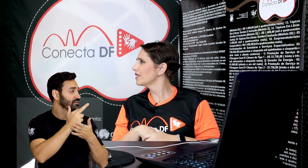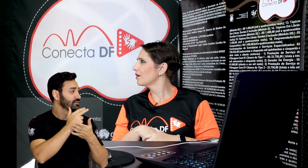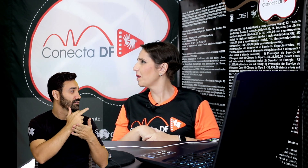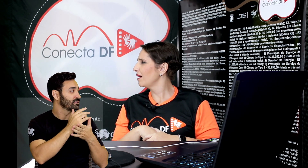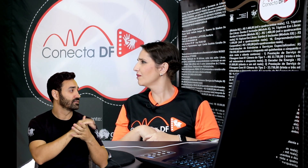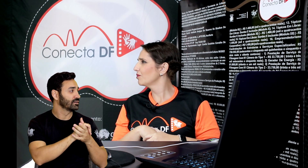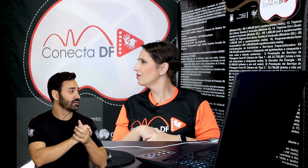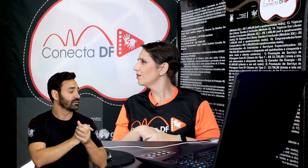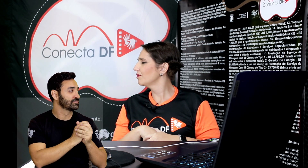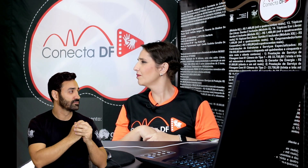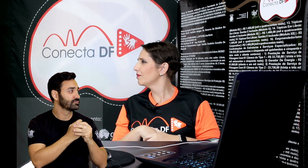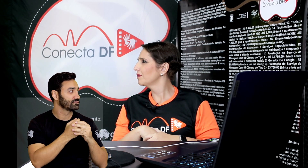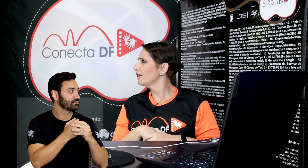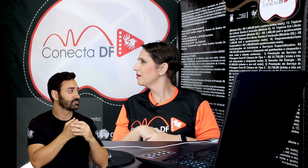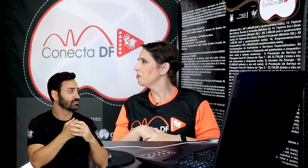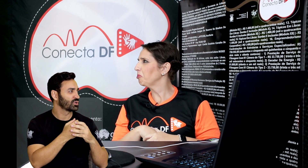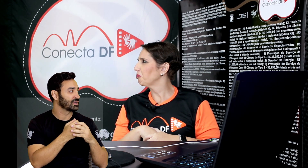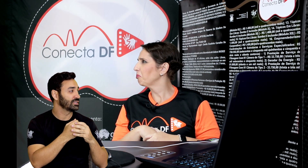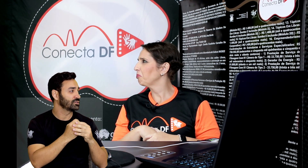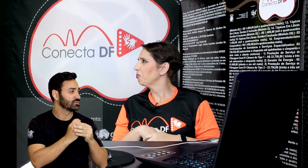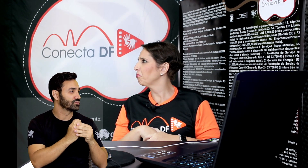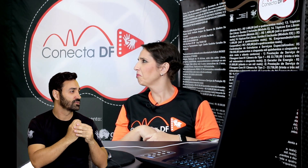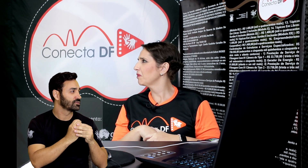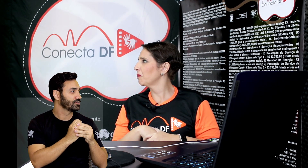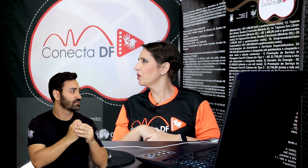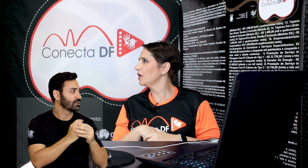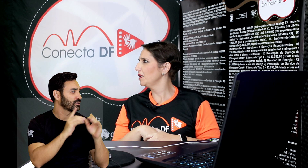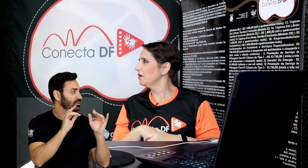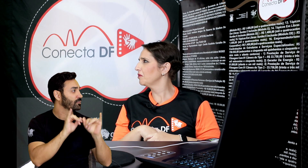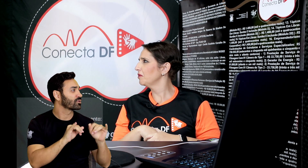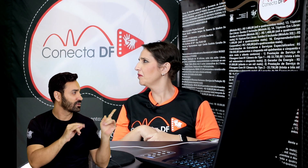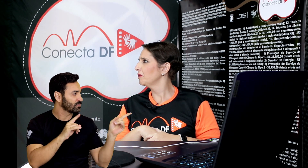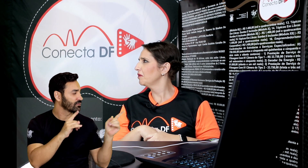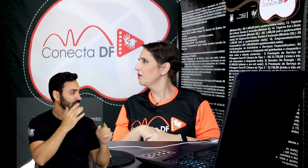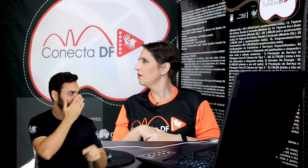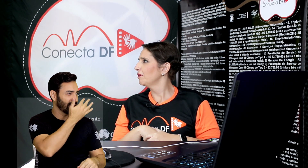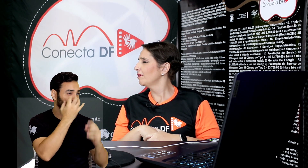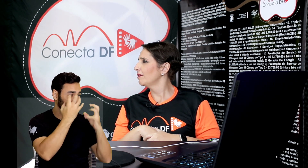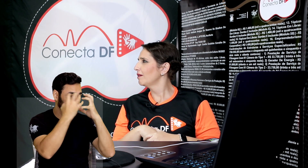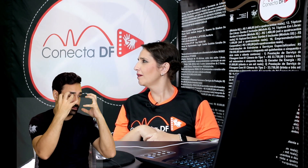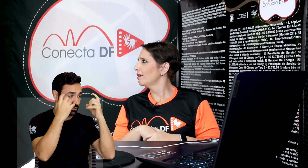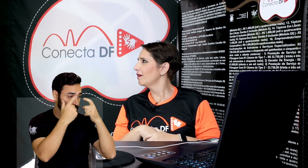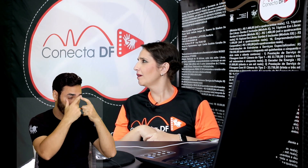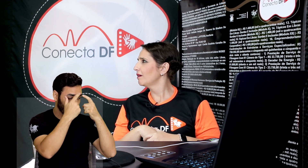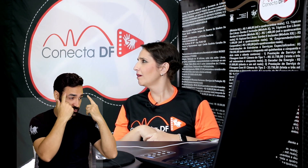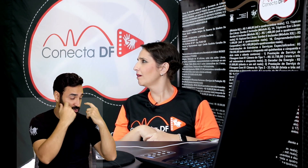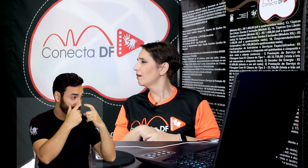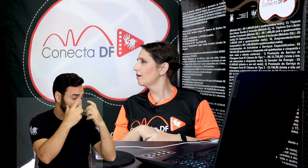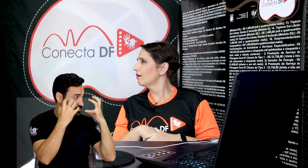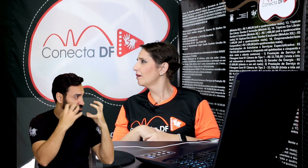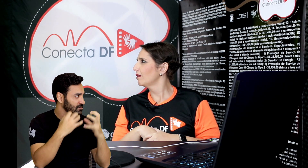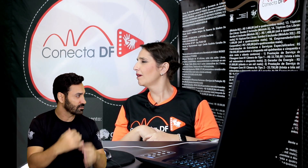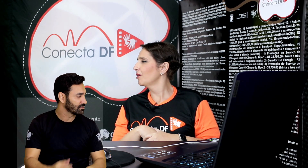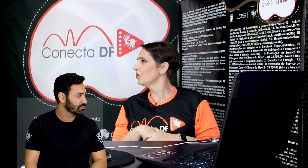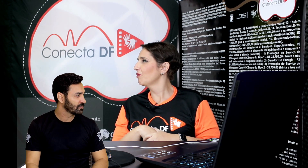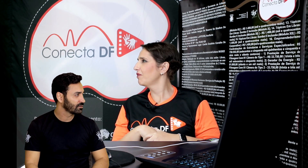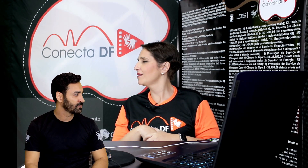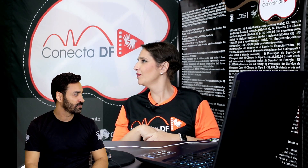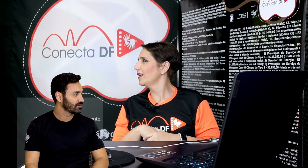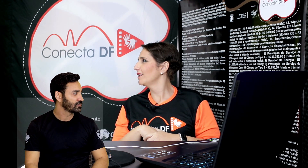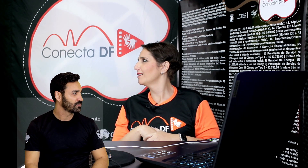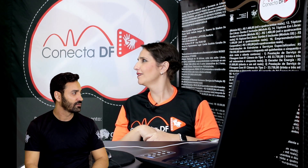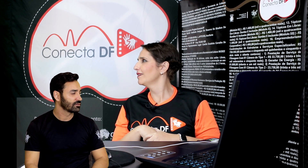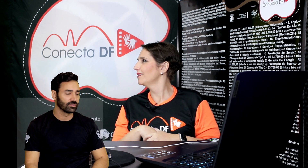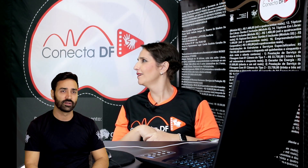Algum desenho animado? É, moranguinho. Da Moranguinho? Moranguinho. Não é que ela tinha as pintinhas assim? Eu não